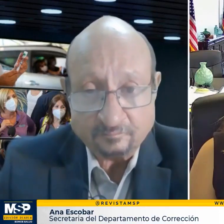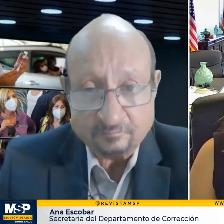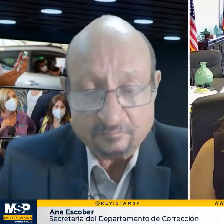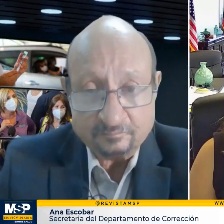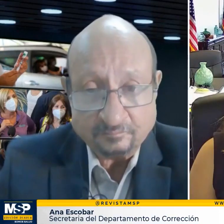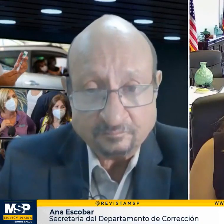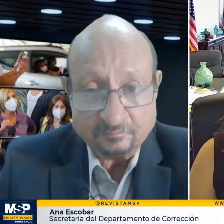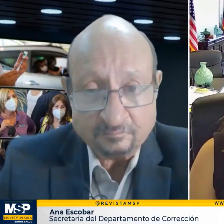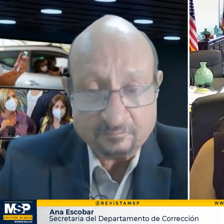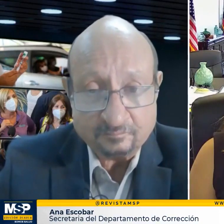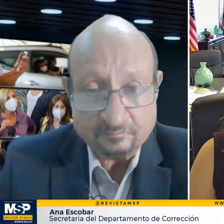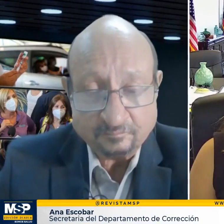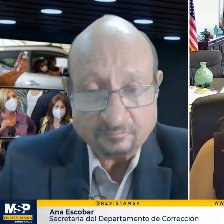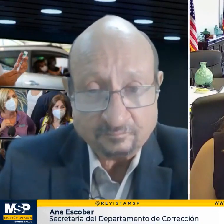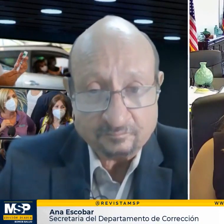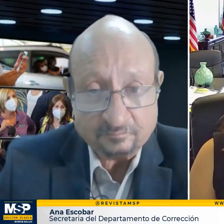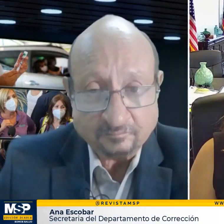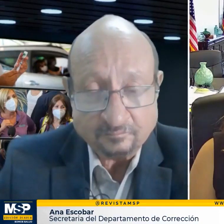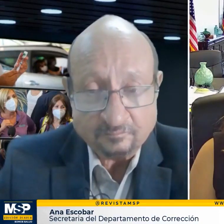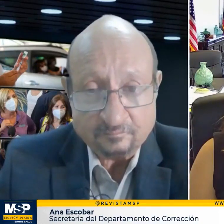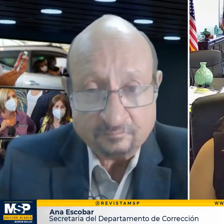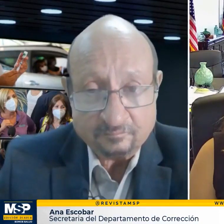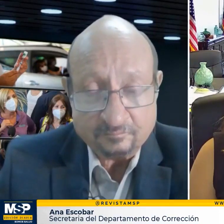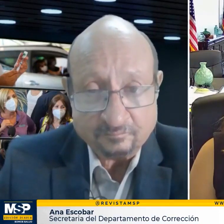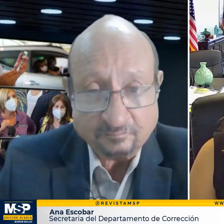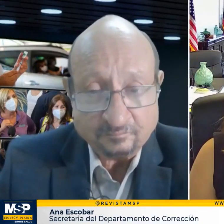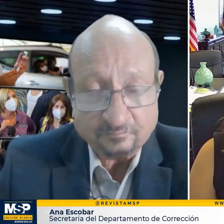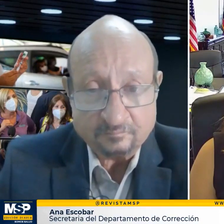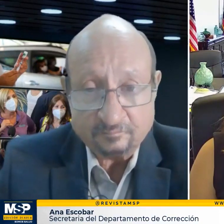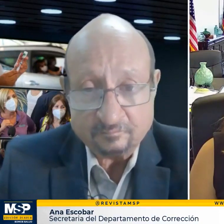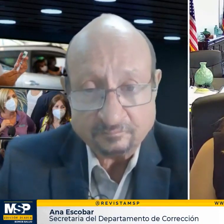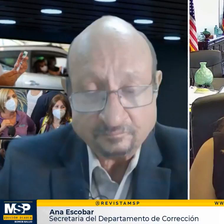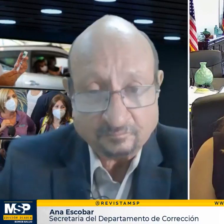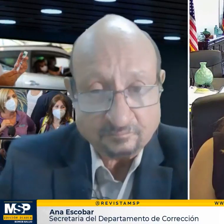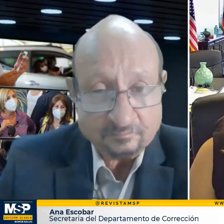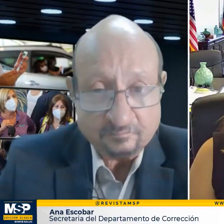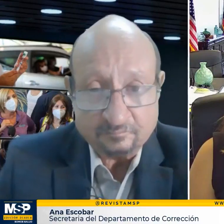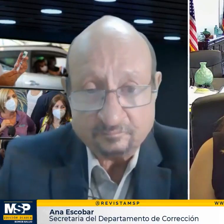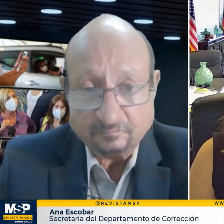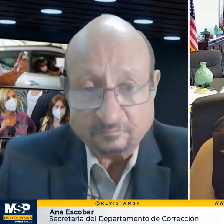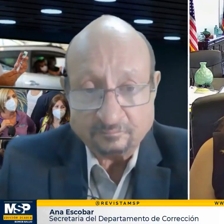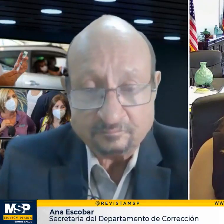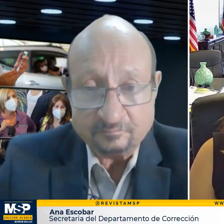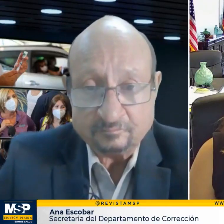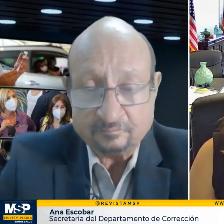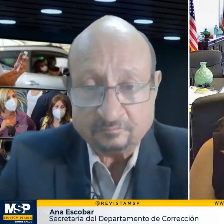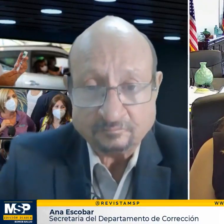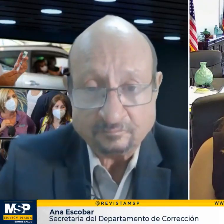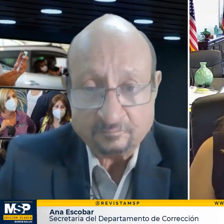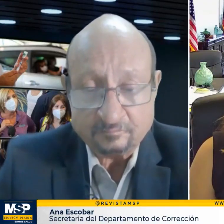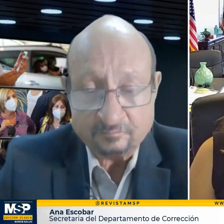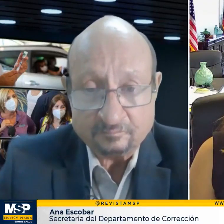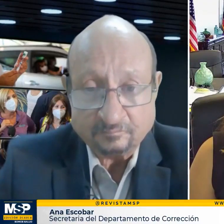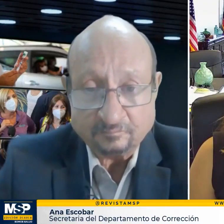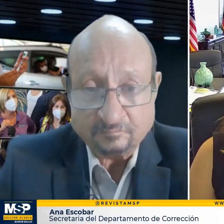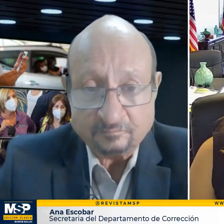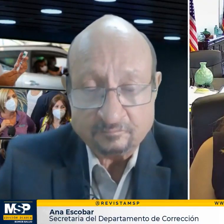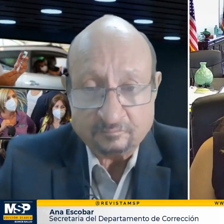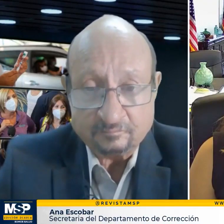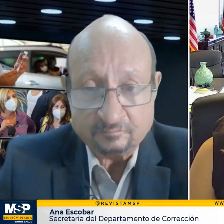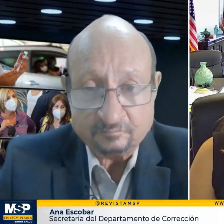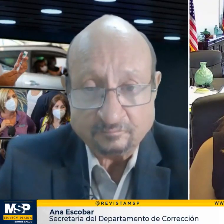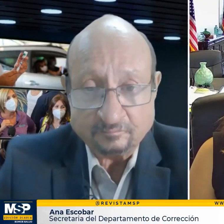han fallecido hasta este momento en lo que va de este año en la institución Ponce Máxima del Complejo Correccional de Ponce. Y